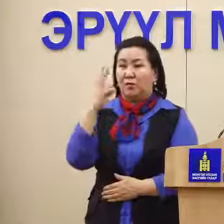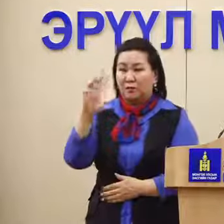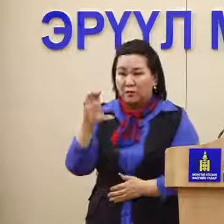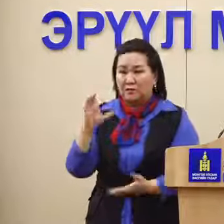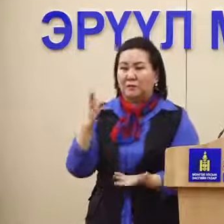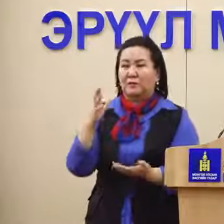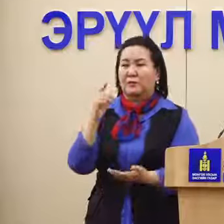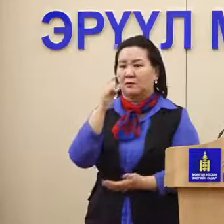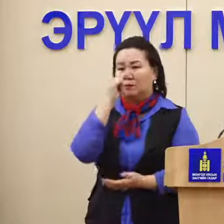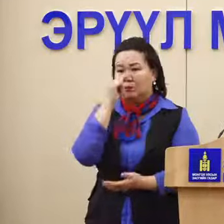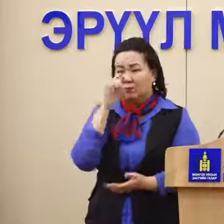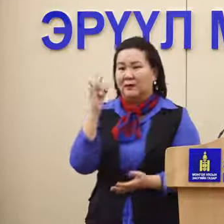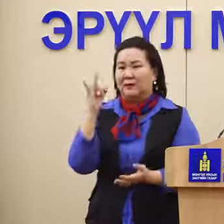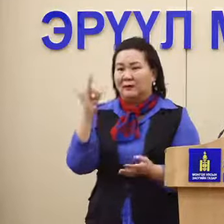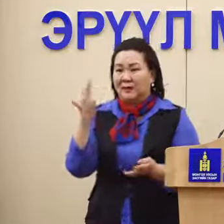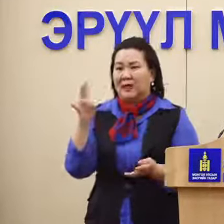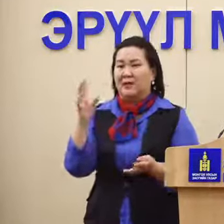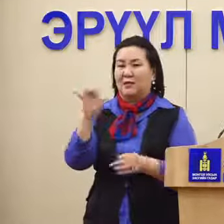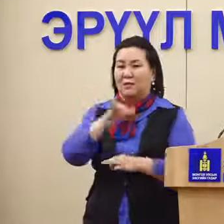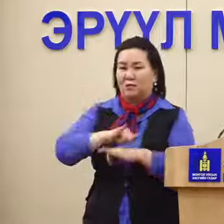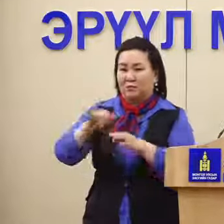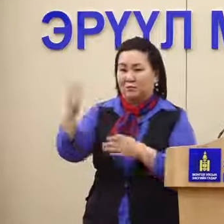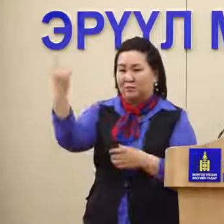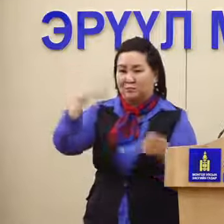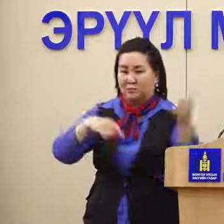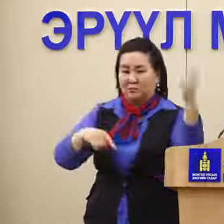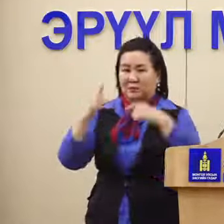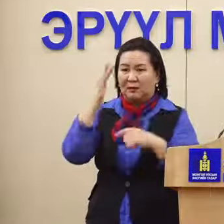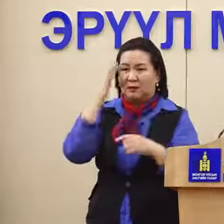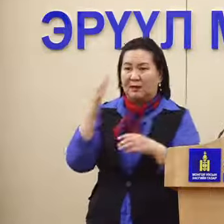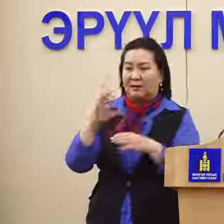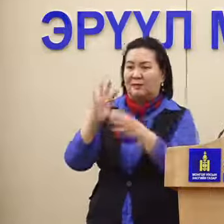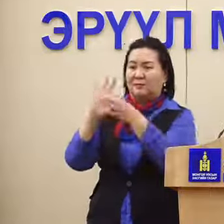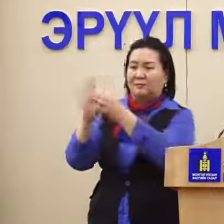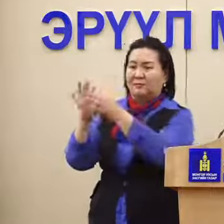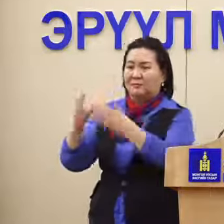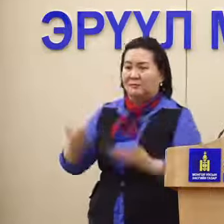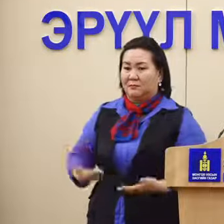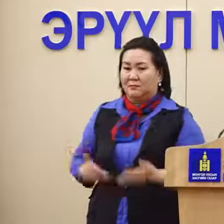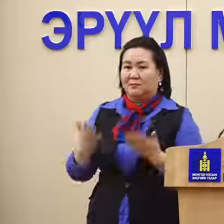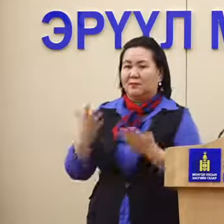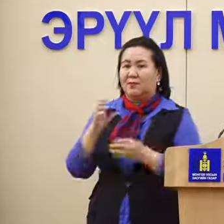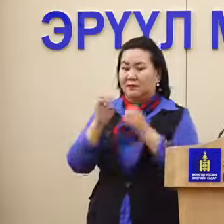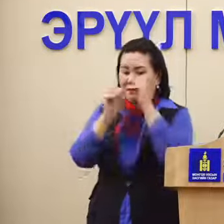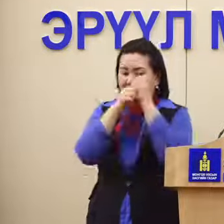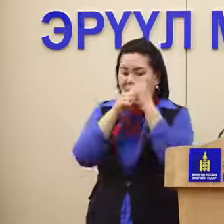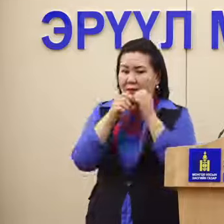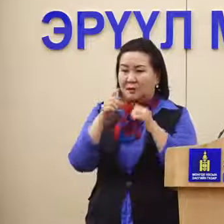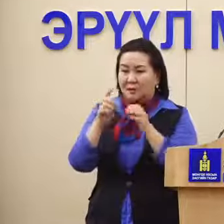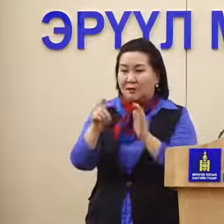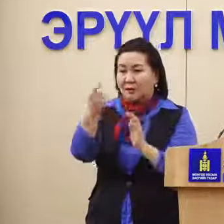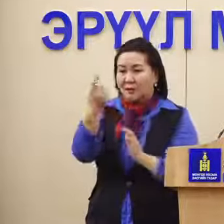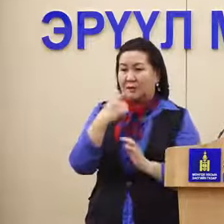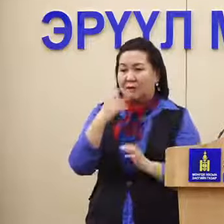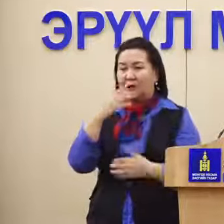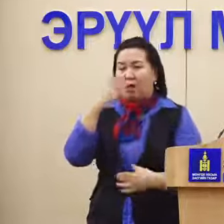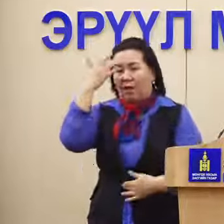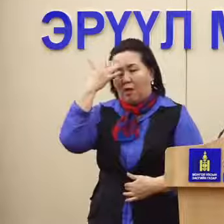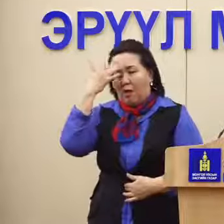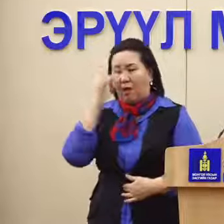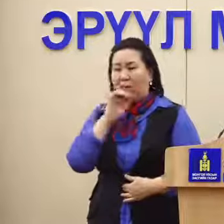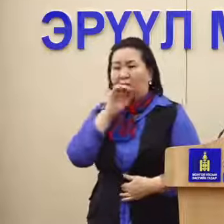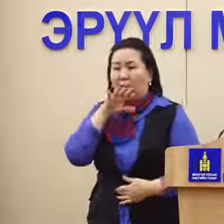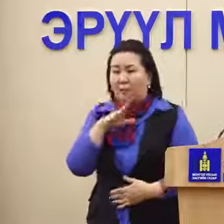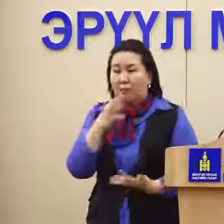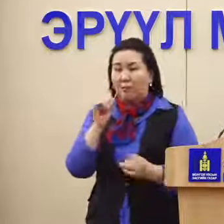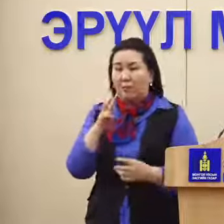одоо орхорондоос Иран гэх мэтчлэнгийн улсуудаас ирж байгаа улсуудыг нь ангилж байгаа. За шинж тэмдэгтэй байх юм бол эмнэлгийн байгууллагууд бидний